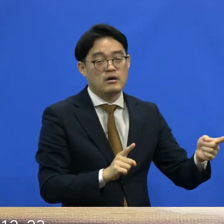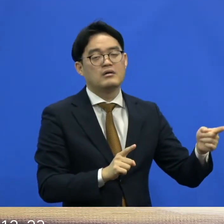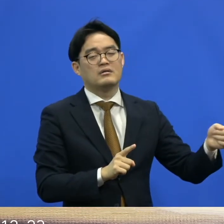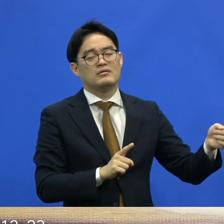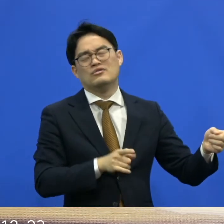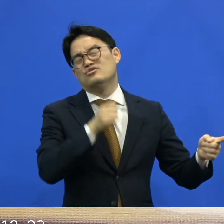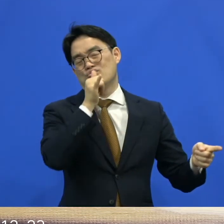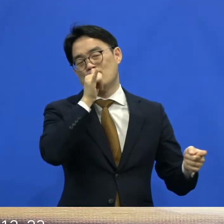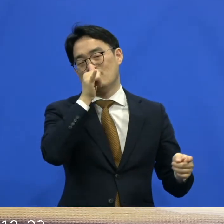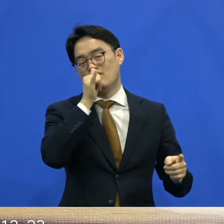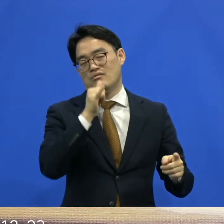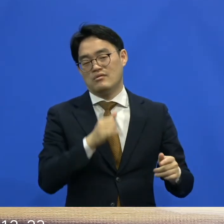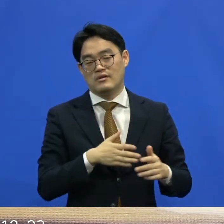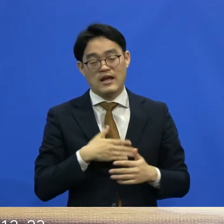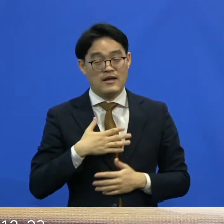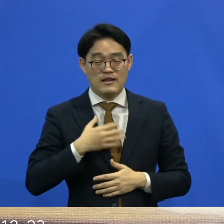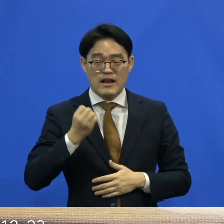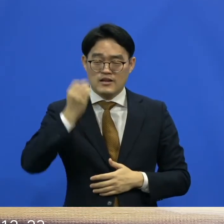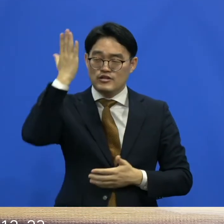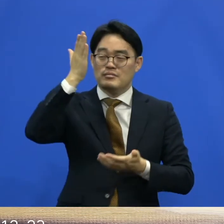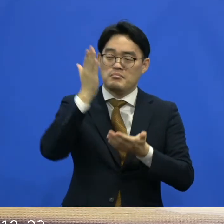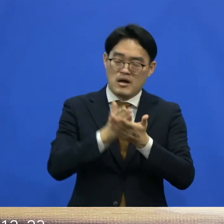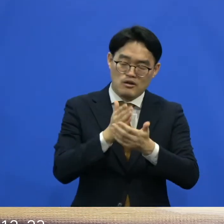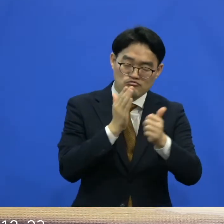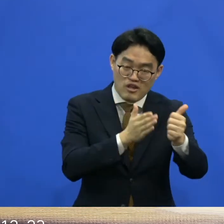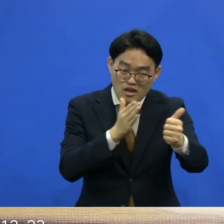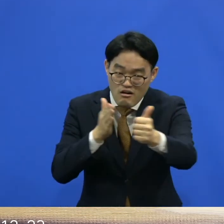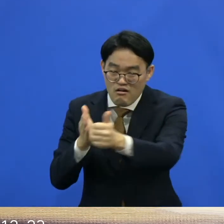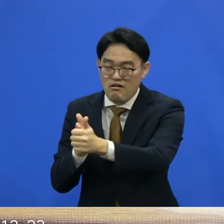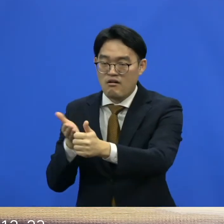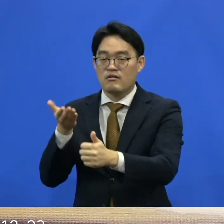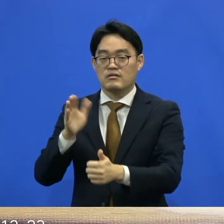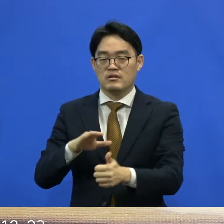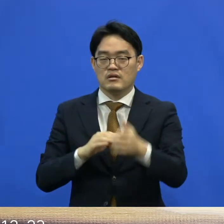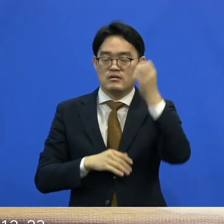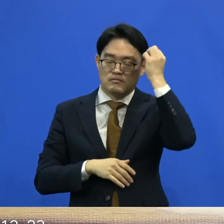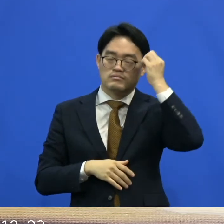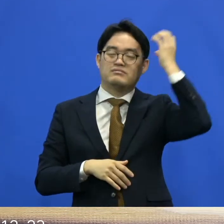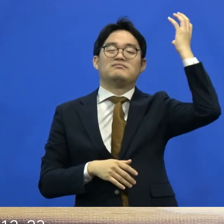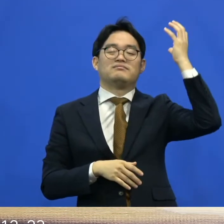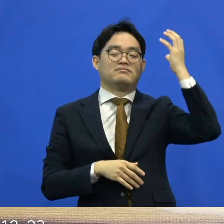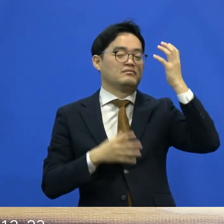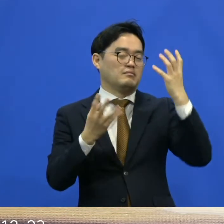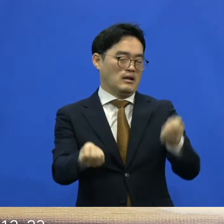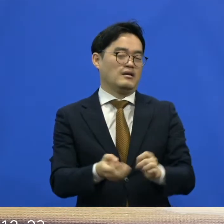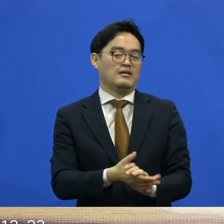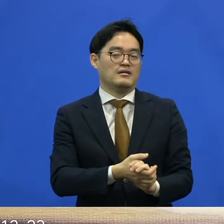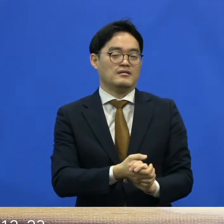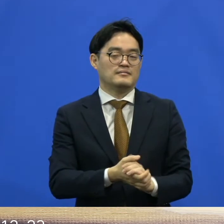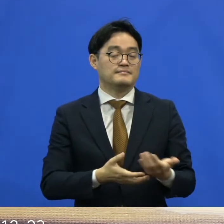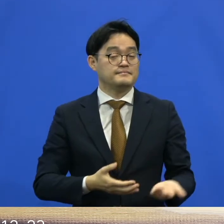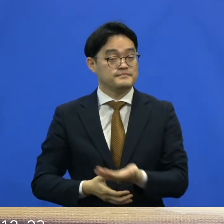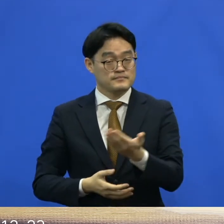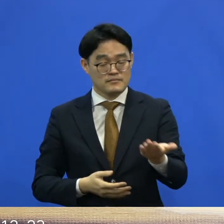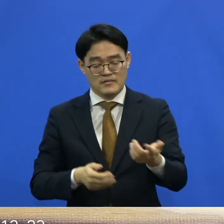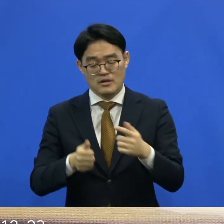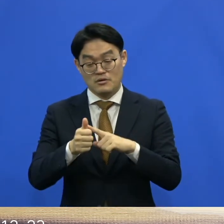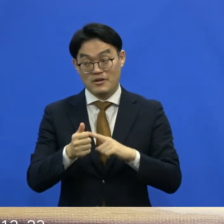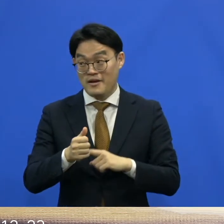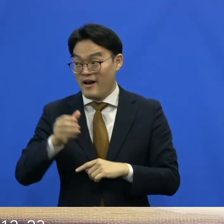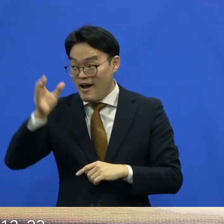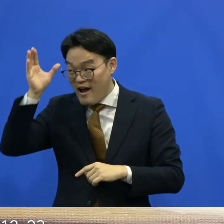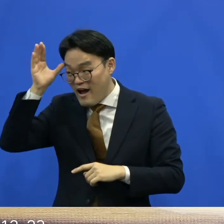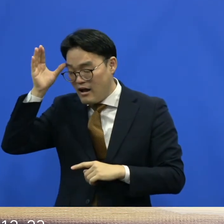나를 잊지 말아주세요. 그러나 그런 일은 별로 없습니다. 요셉의 기대는 실망으로